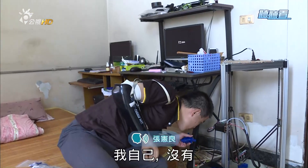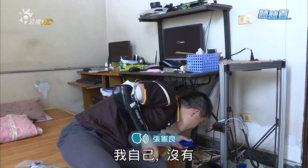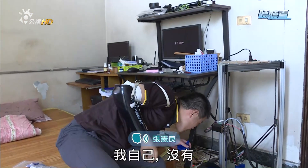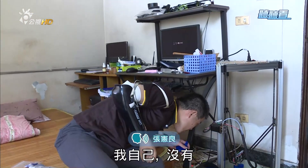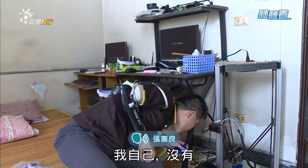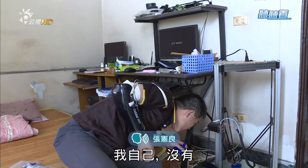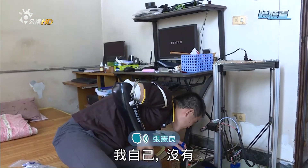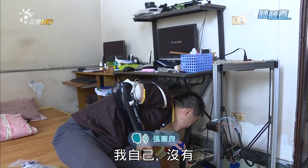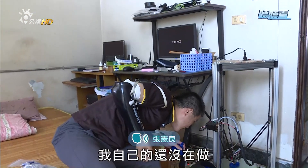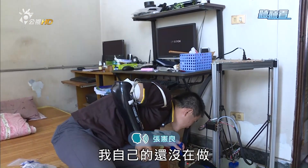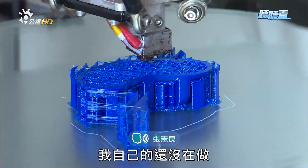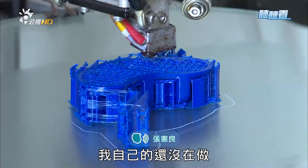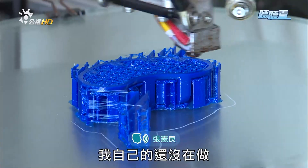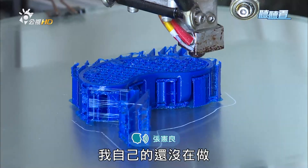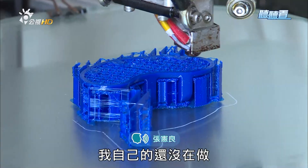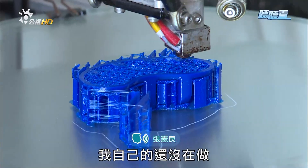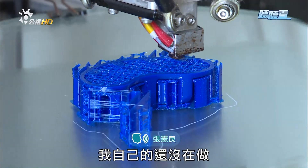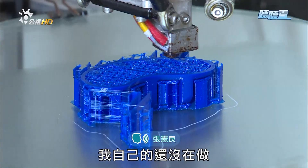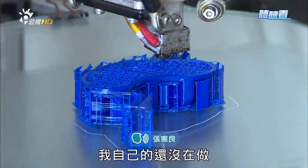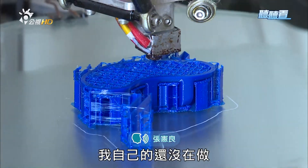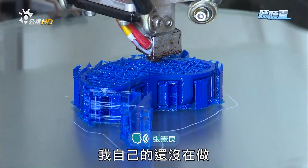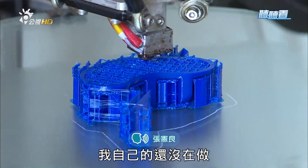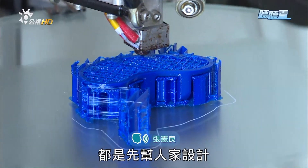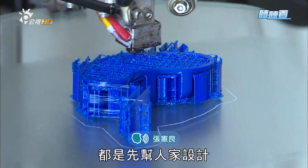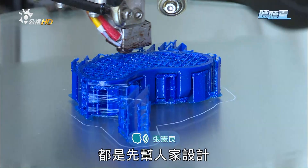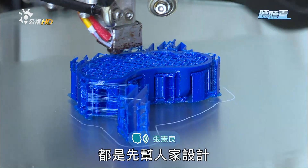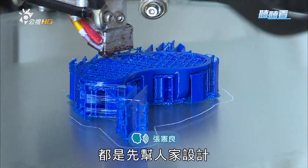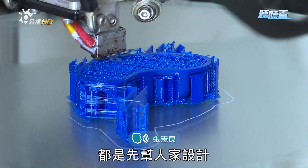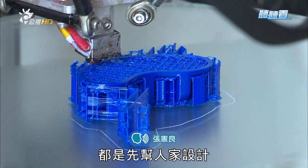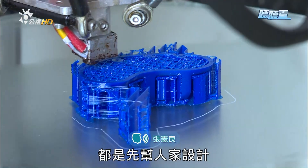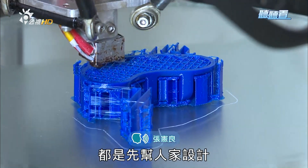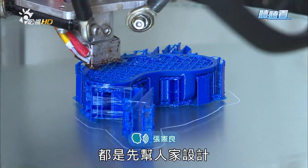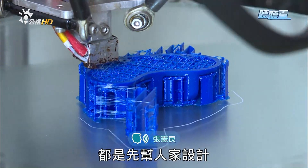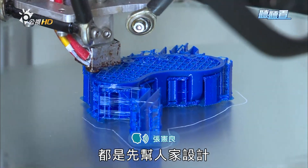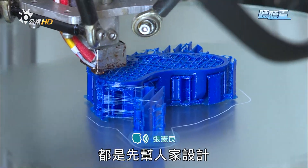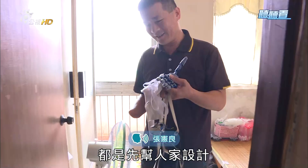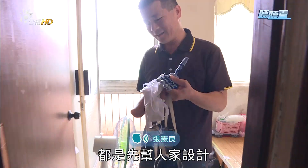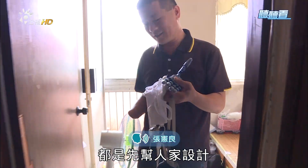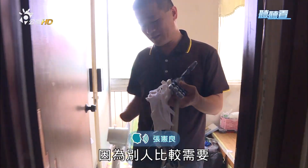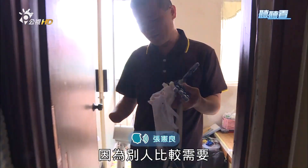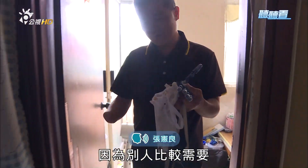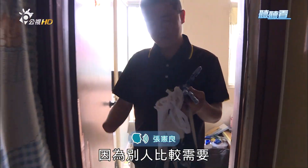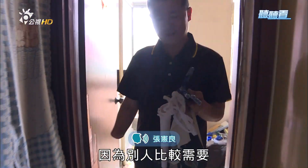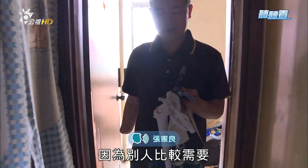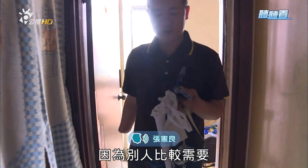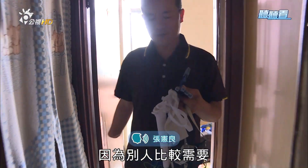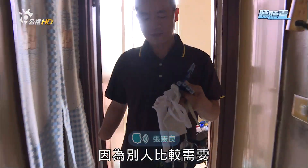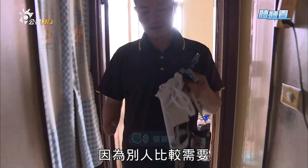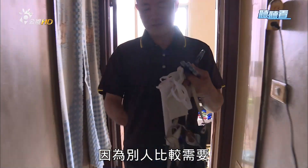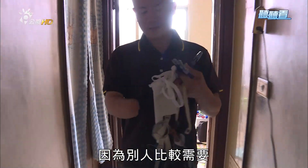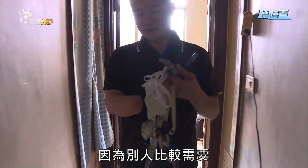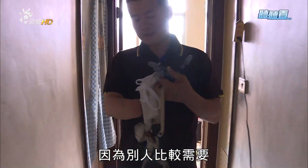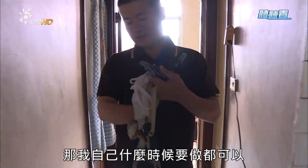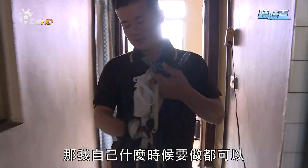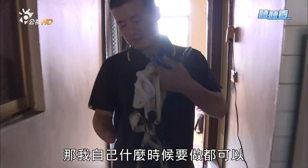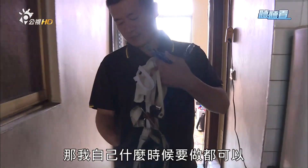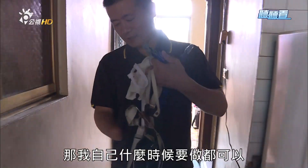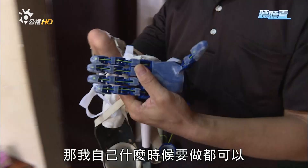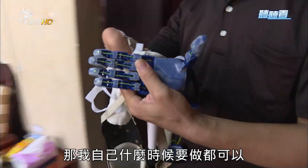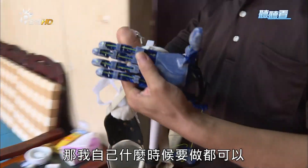己有，没有，我自己的还没在做，都是先帮人家设计，因为别人比较需要，那我自己。